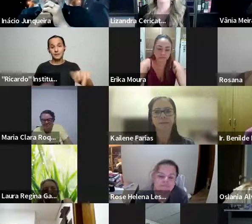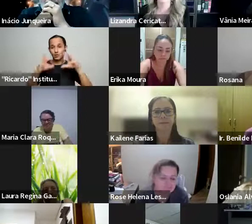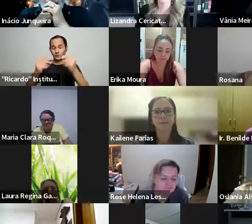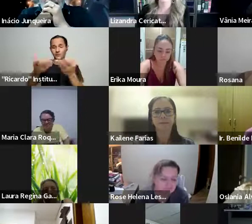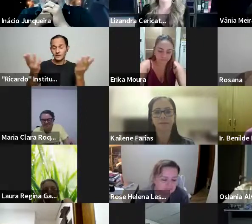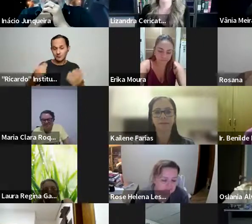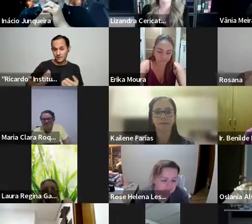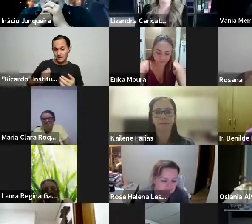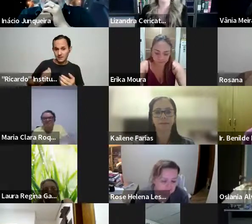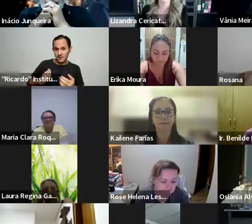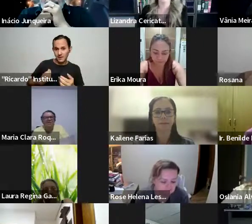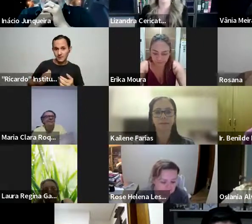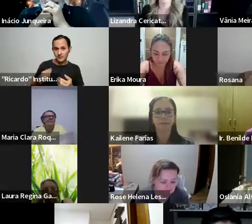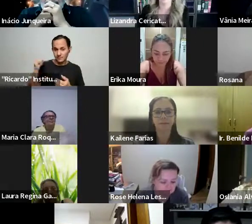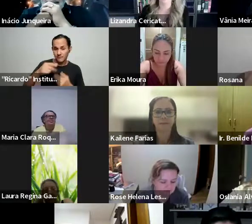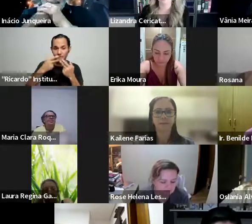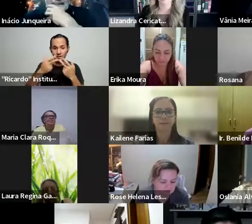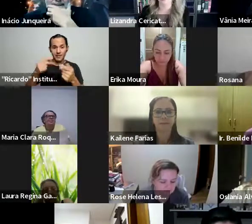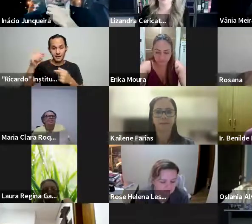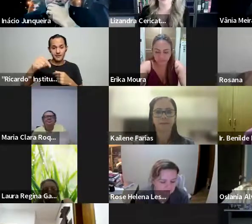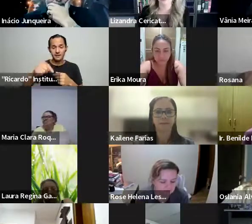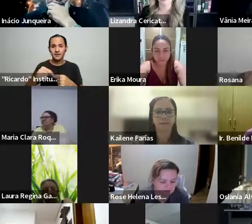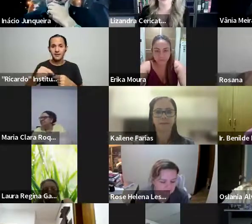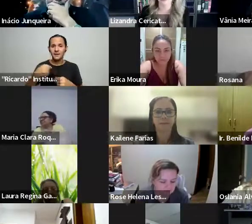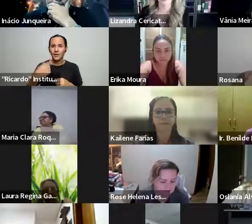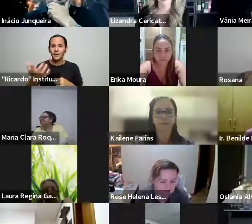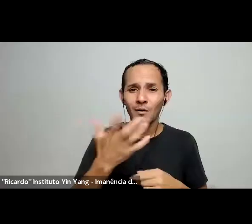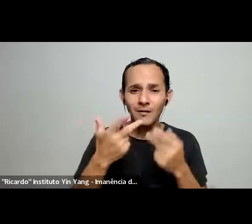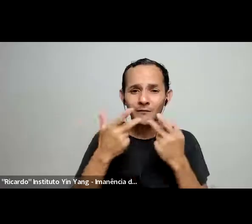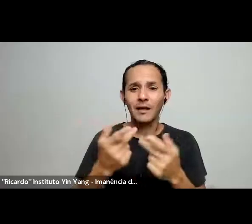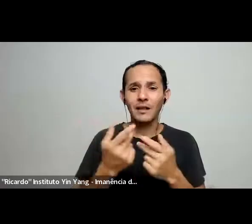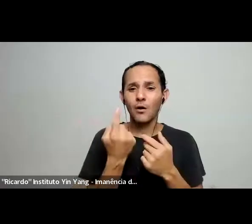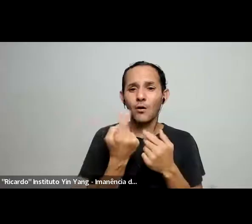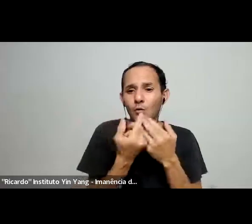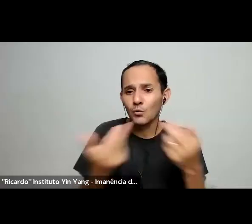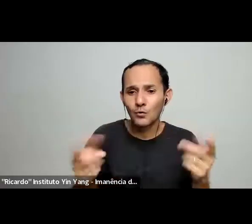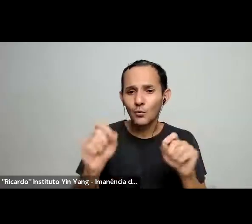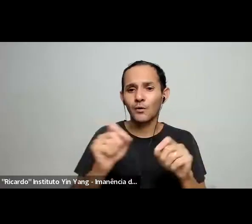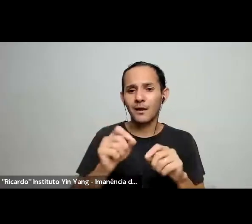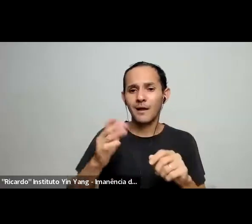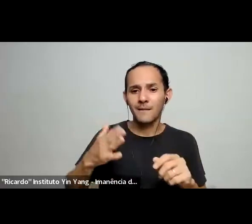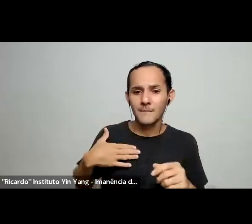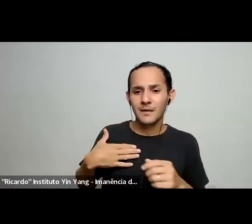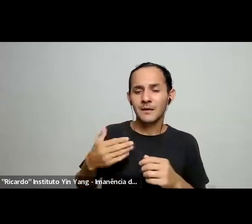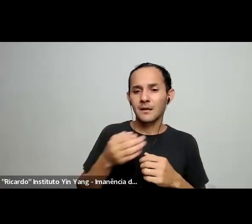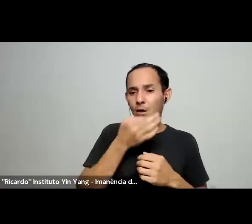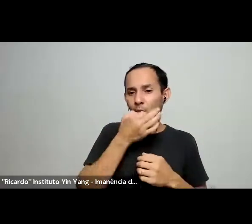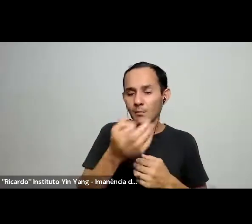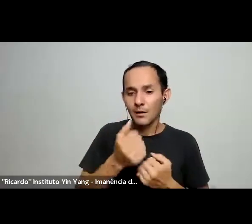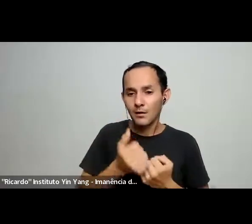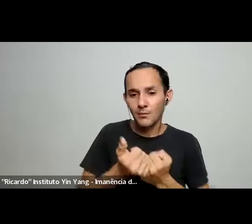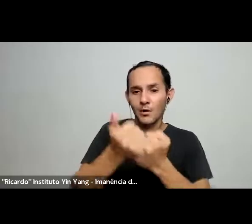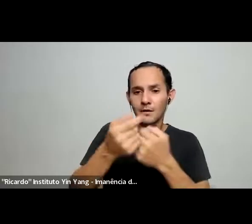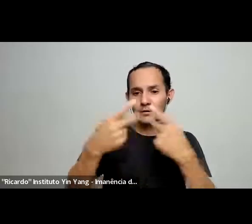pelo convite para poder estar falando aqui hoje. E eu gostaria de falar um pouco do que eu considero ser a minha contribuição para esse grupo, que,